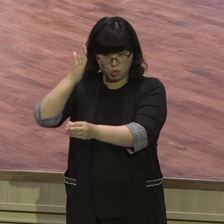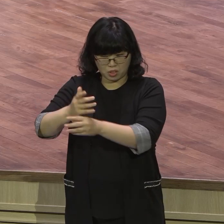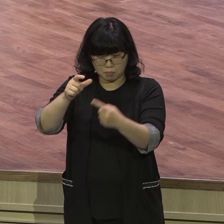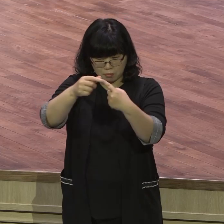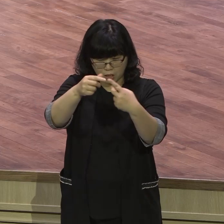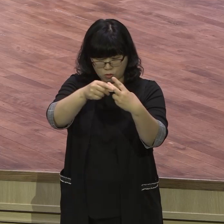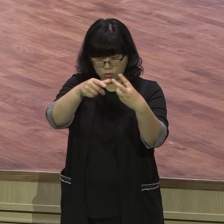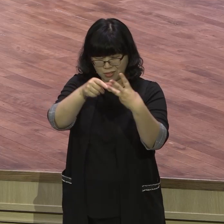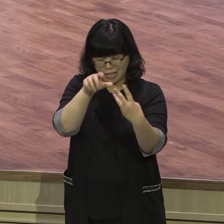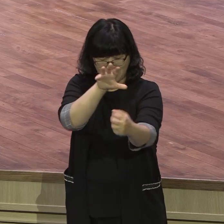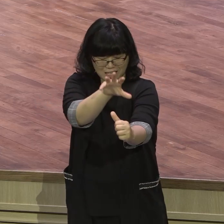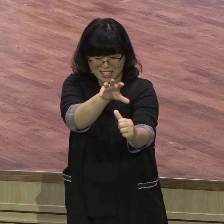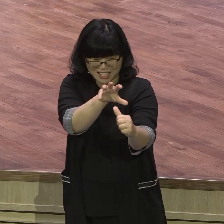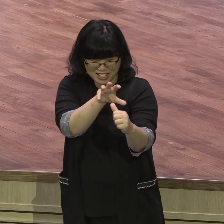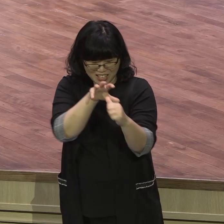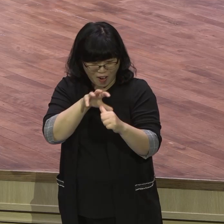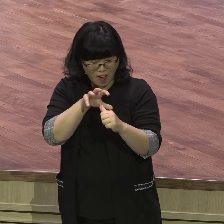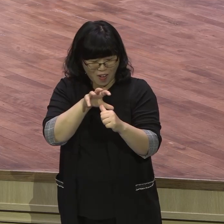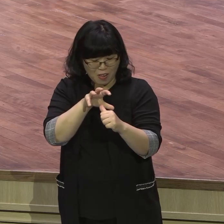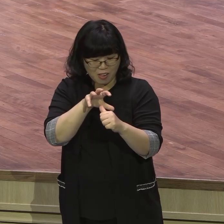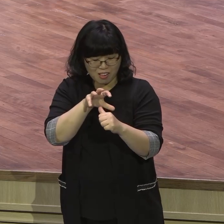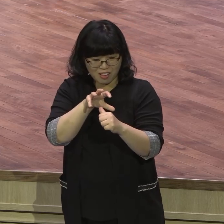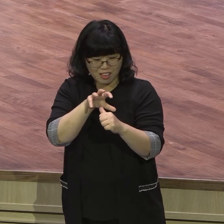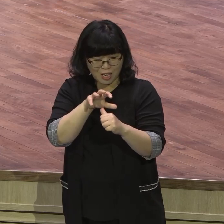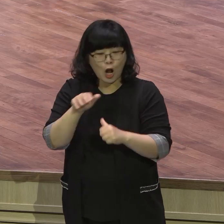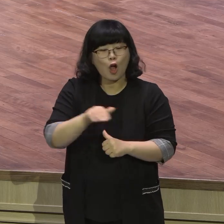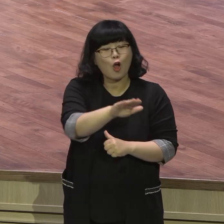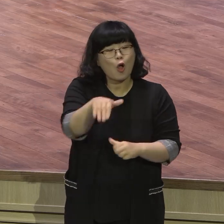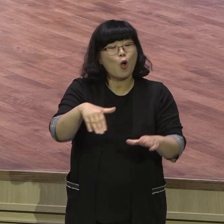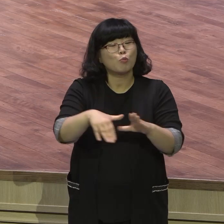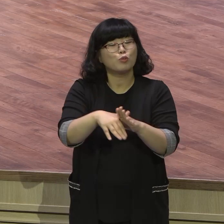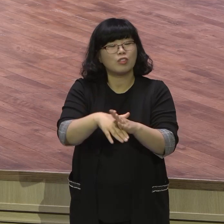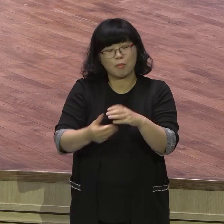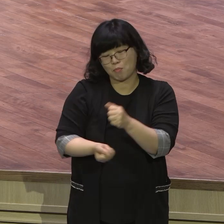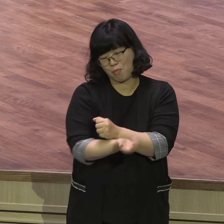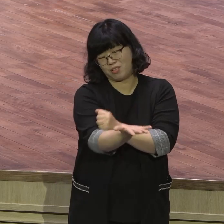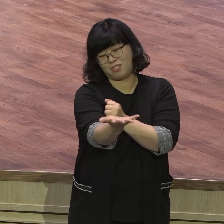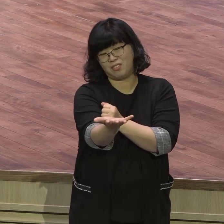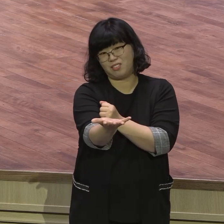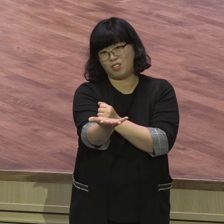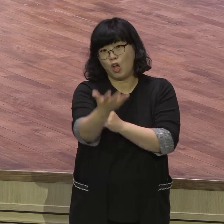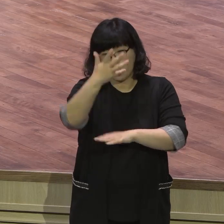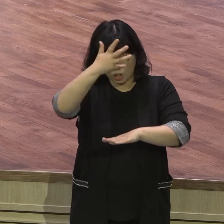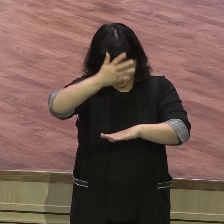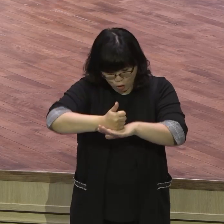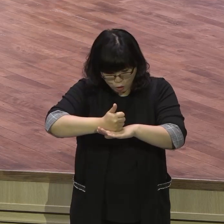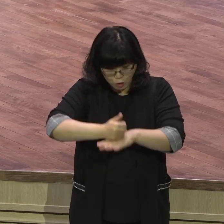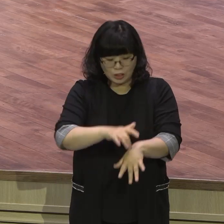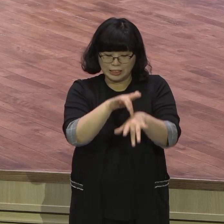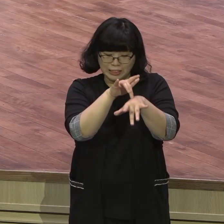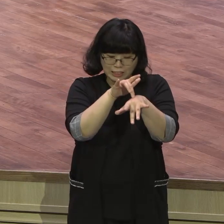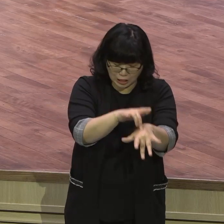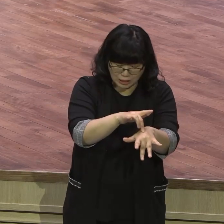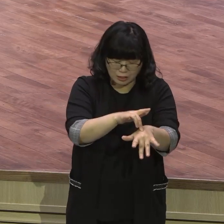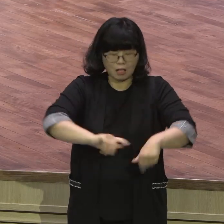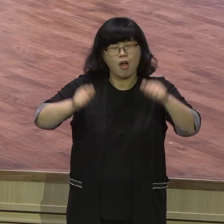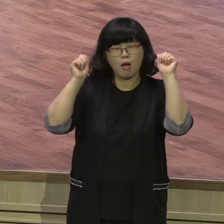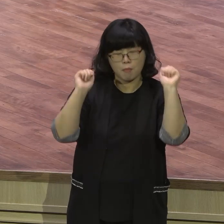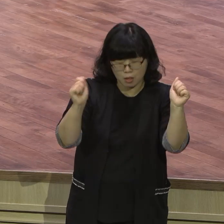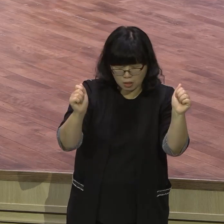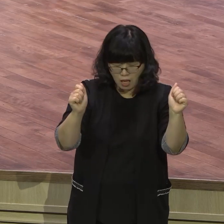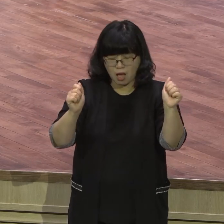이게 뭡니까? 4장의 13장 16장 19장의 미신 점술 우상문화